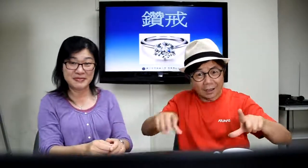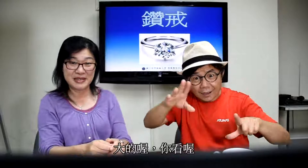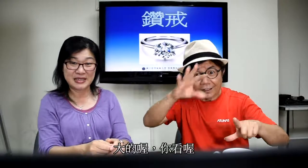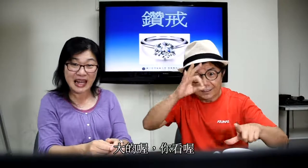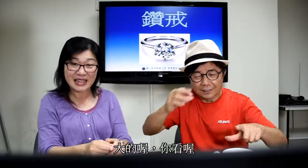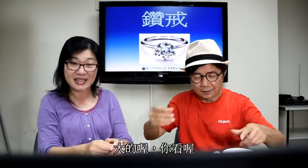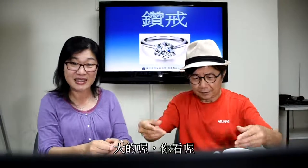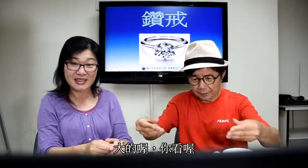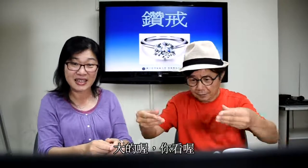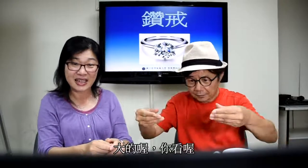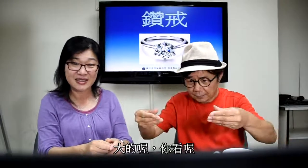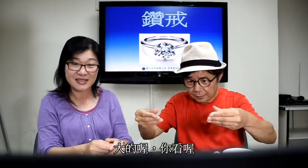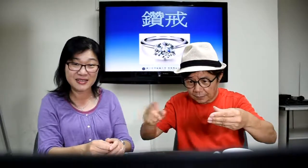大的哦，你看哦，好，